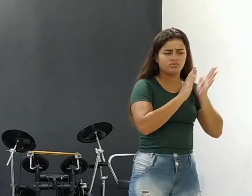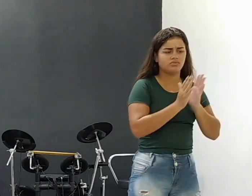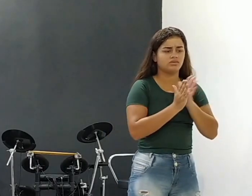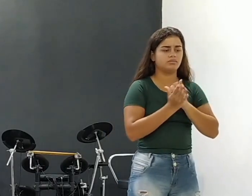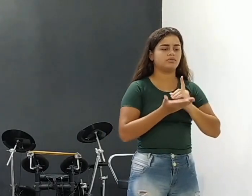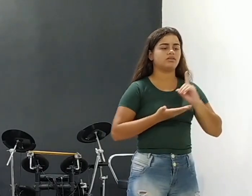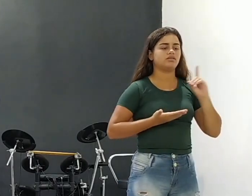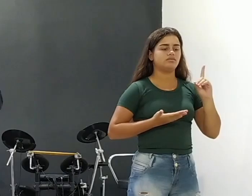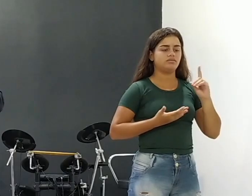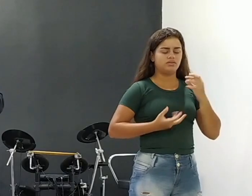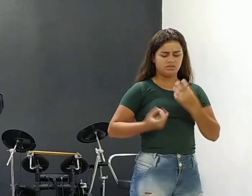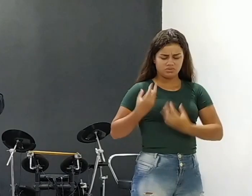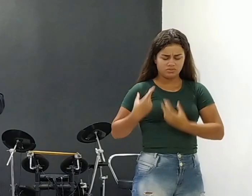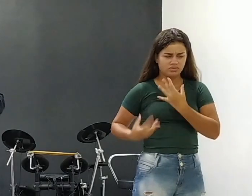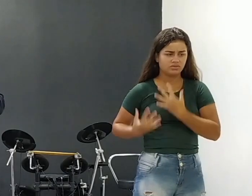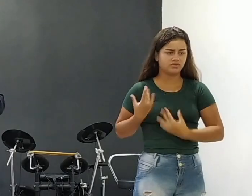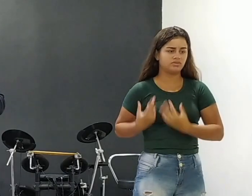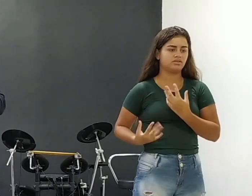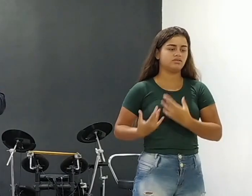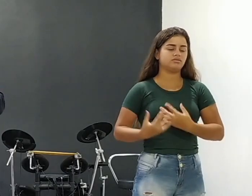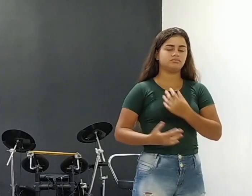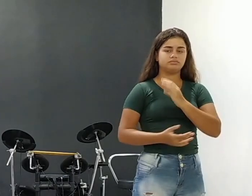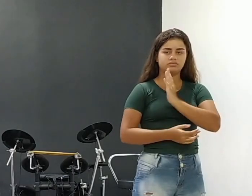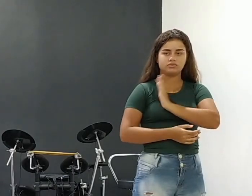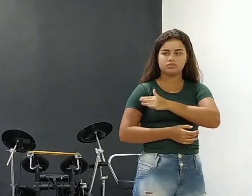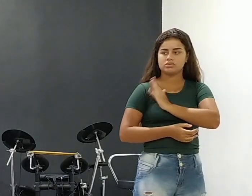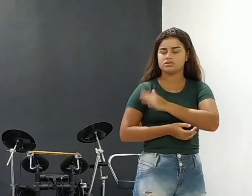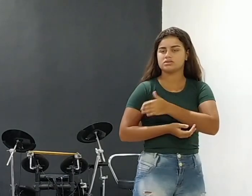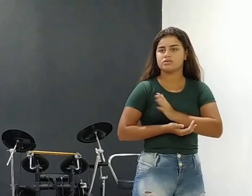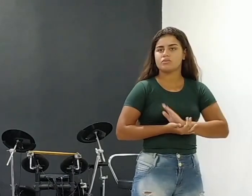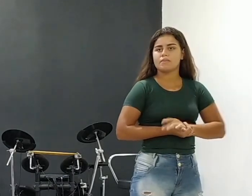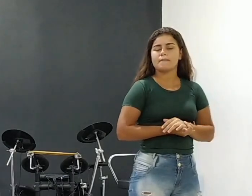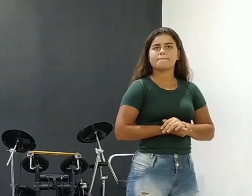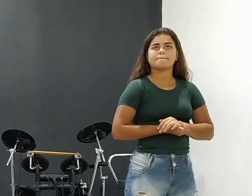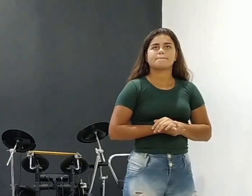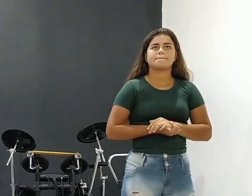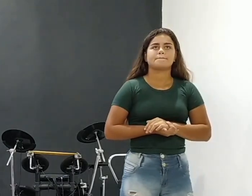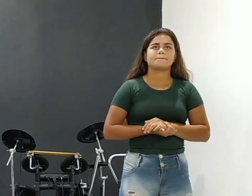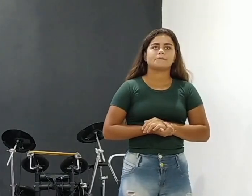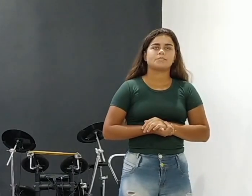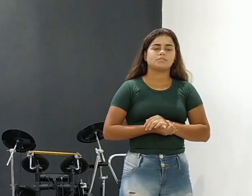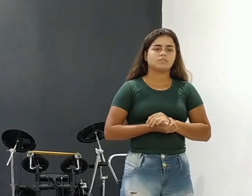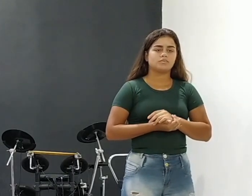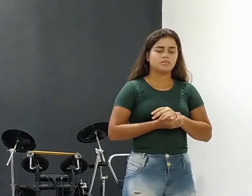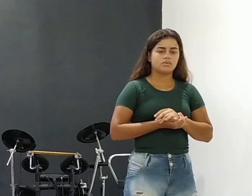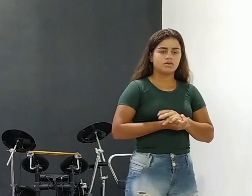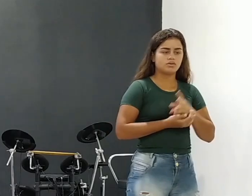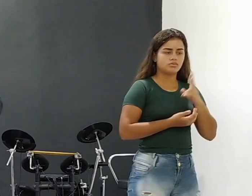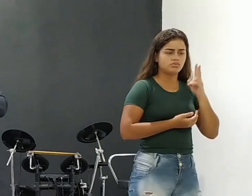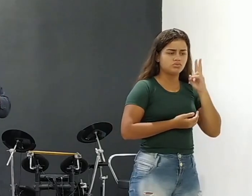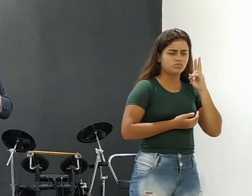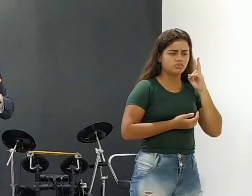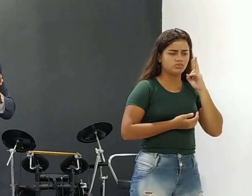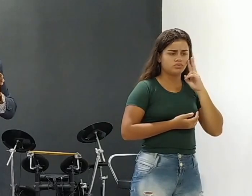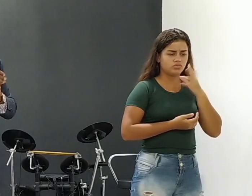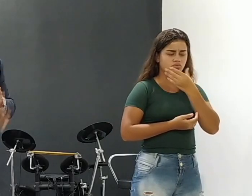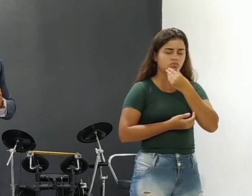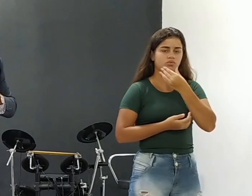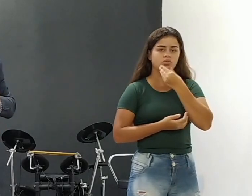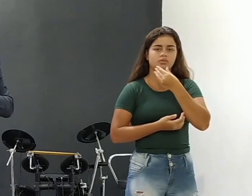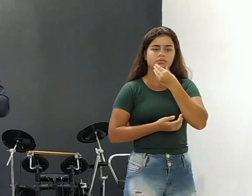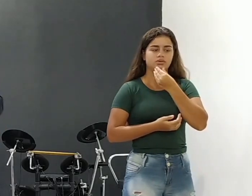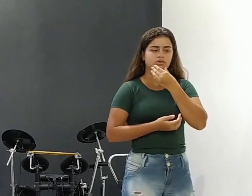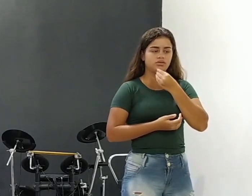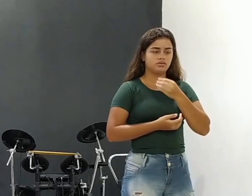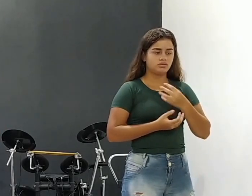Deus arder dentro de nós. Que nós possamos, aos olhos do homem, sermos sarça,